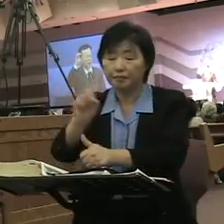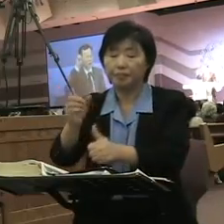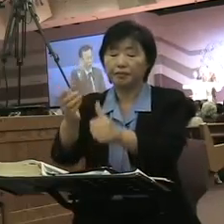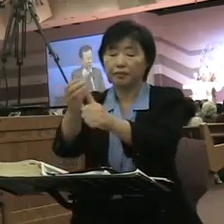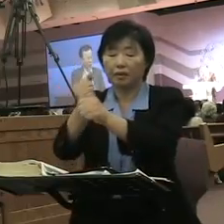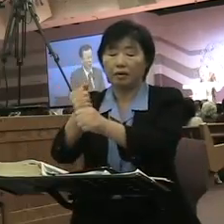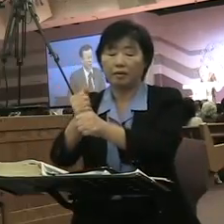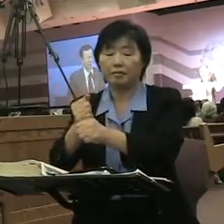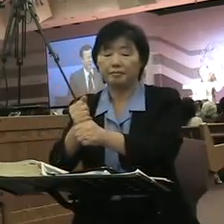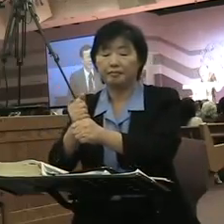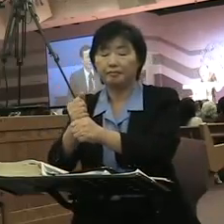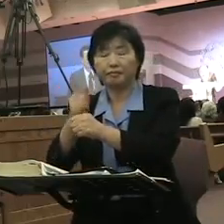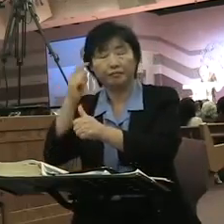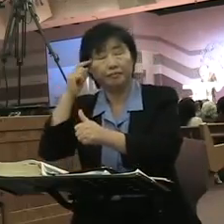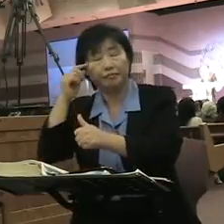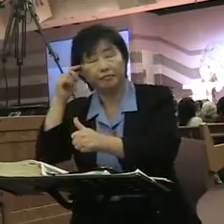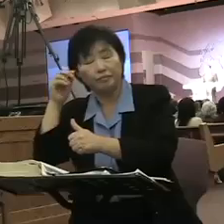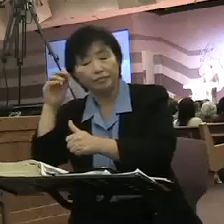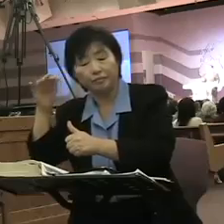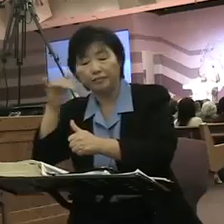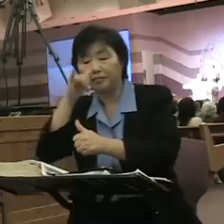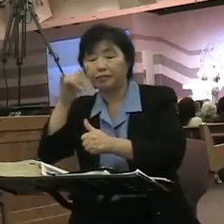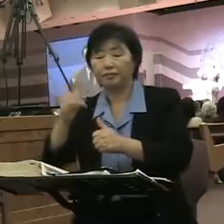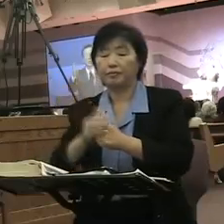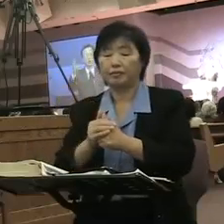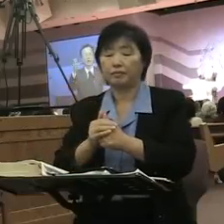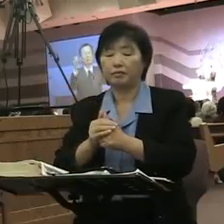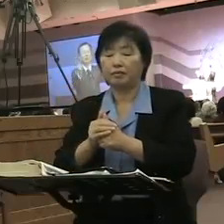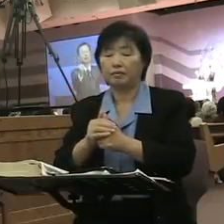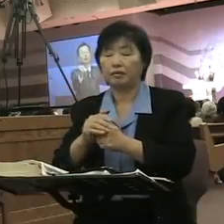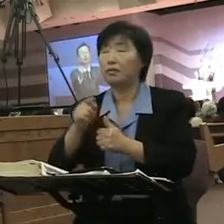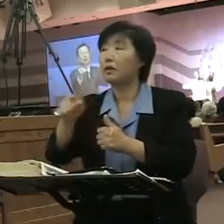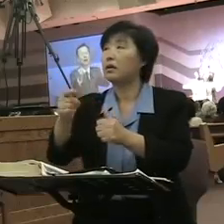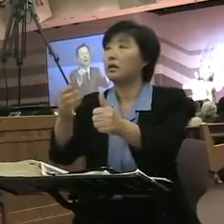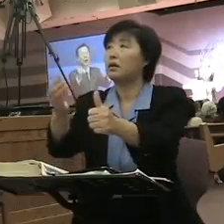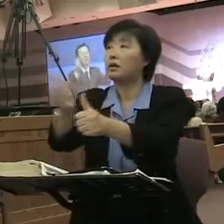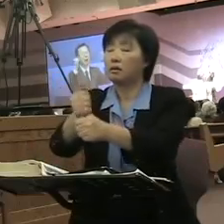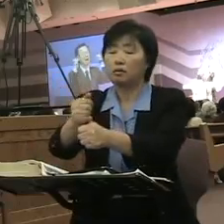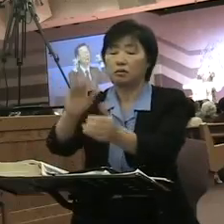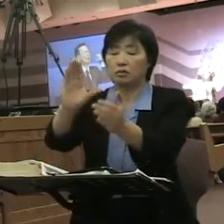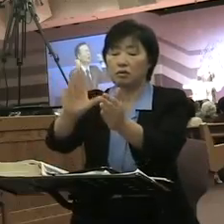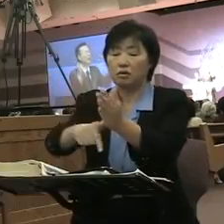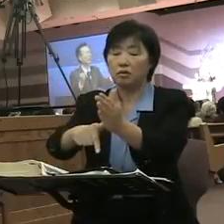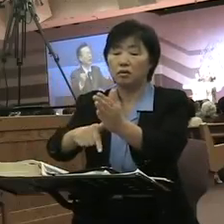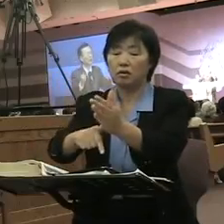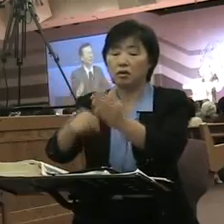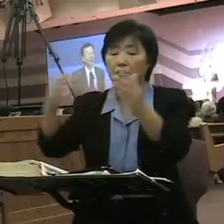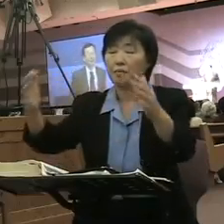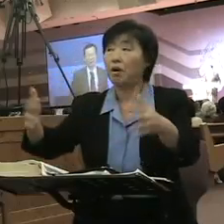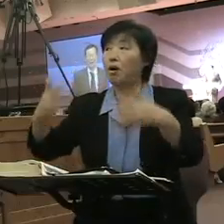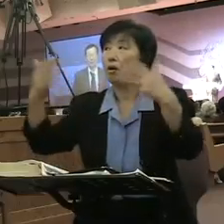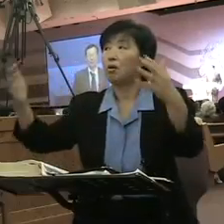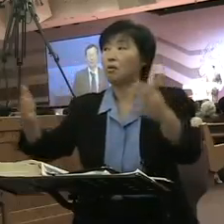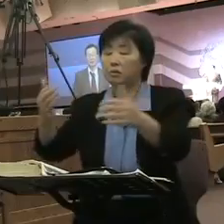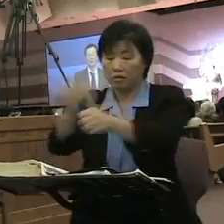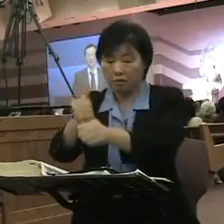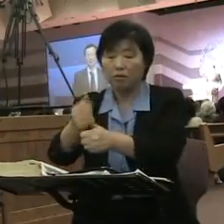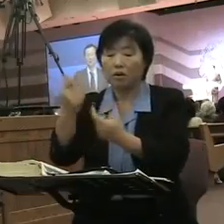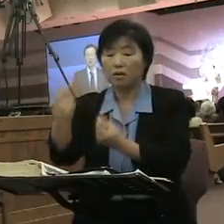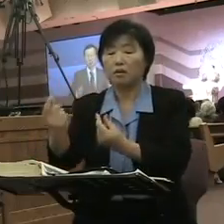잡아보려고 우리가 추진하고 있지만, 내가 추진하고 있는 그것을 잡는 그 순간 바람을 잡는 것 같았다. 바람을